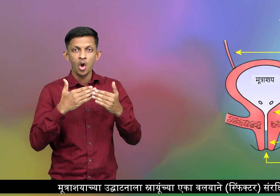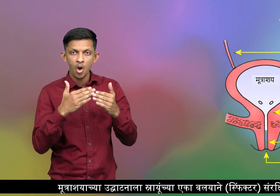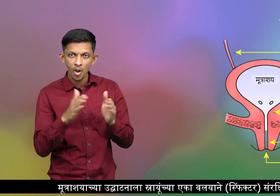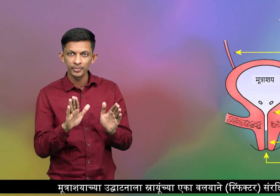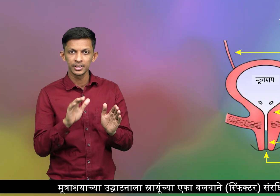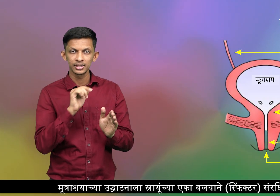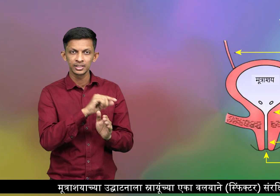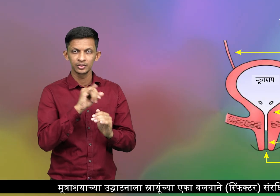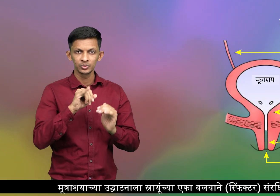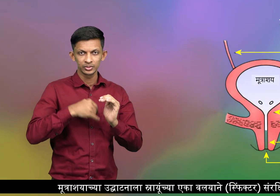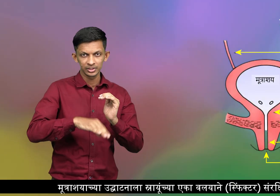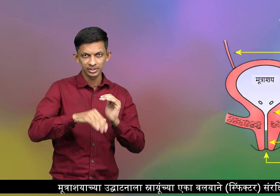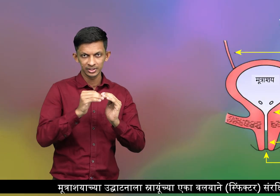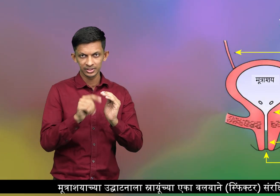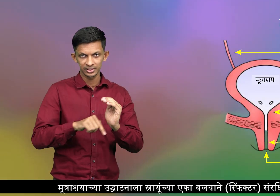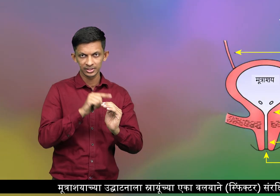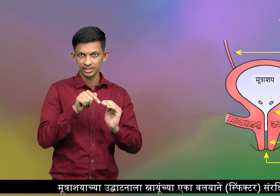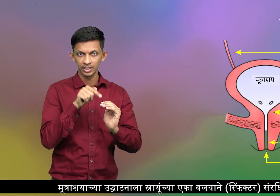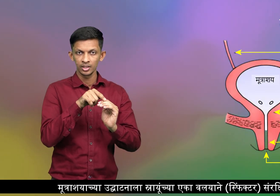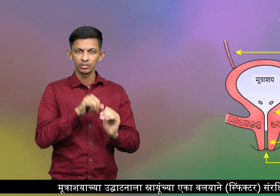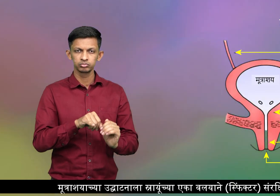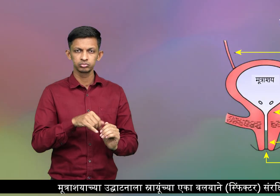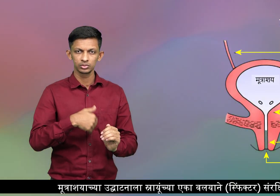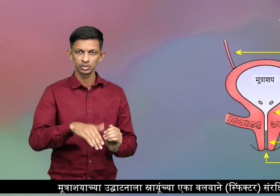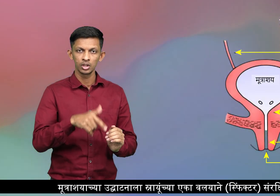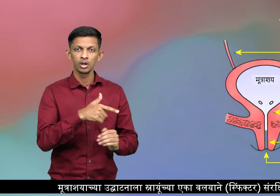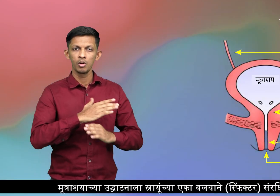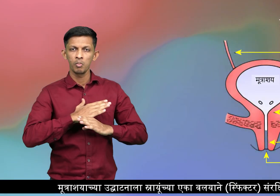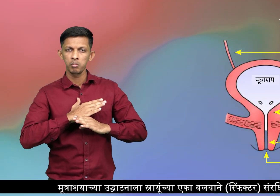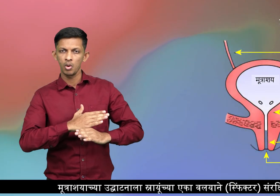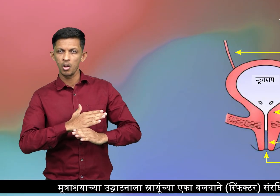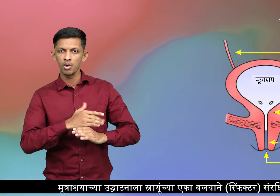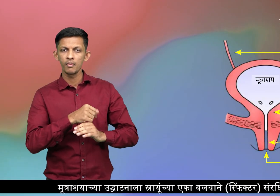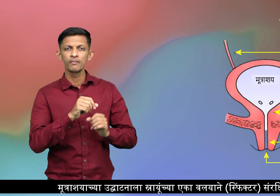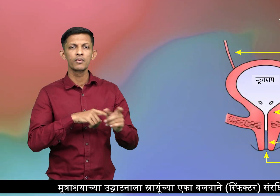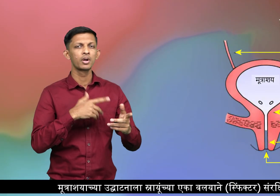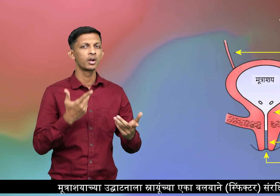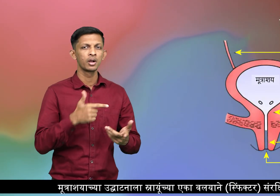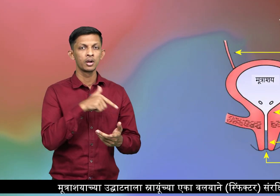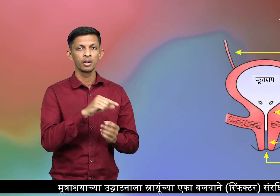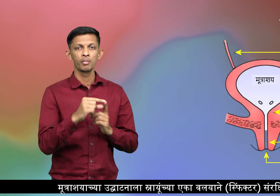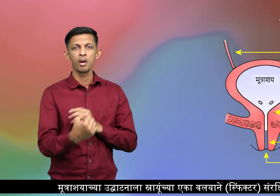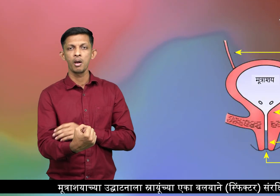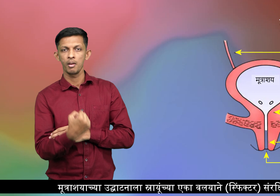मूत्राशयाच्या उद्घाटनाला स्नायूंच्या एका वलयाने स्फिंक्टर संरक्षित केले जाते.